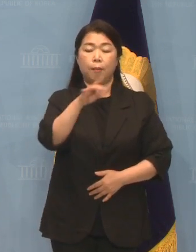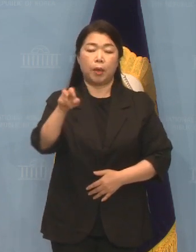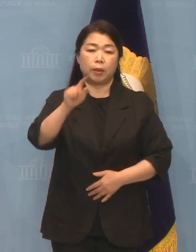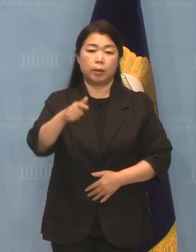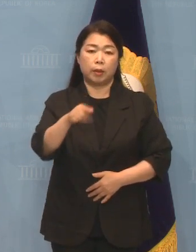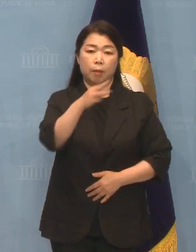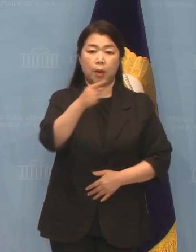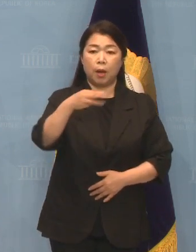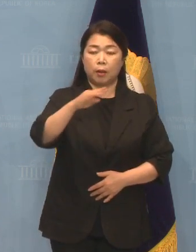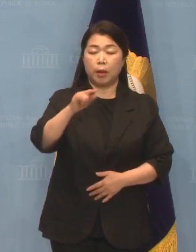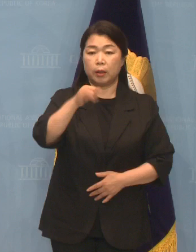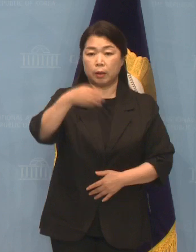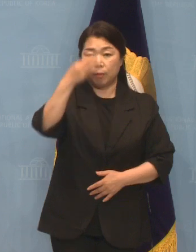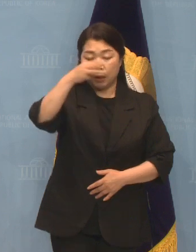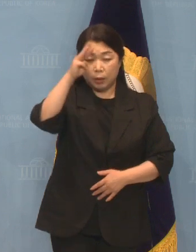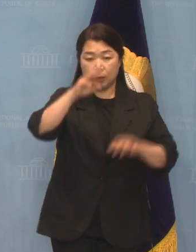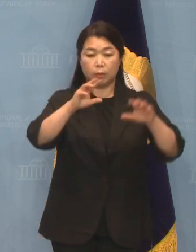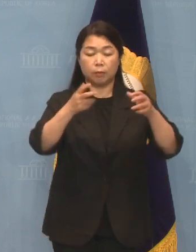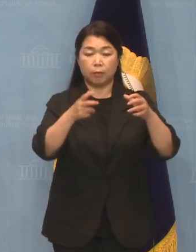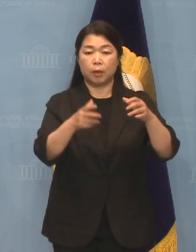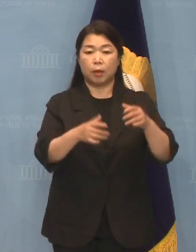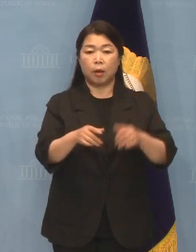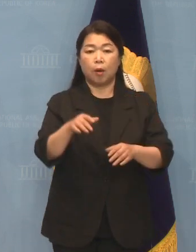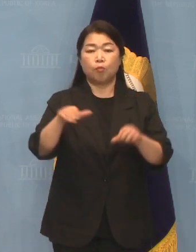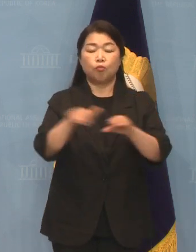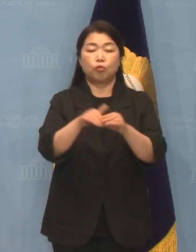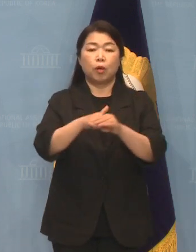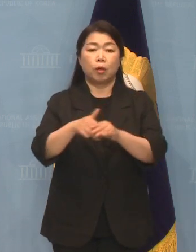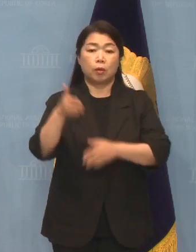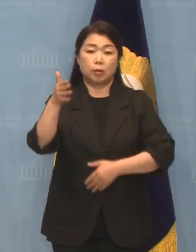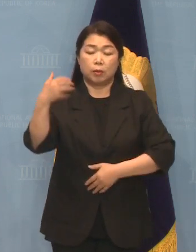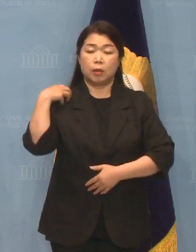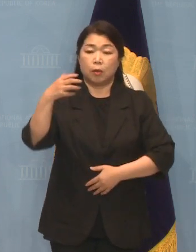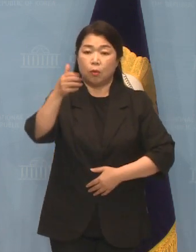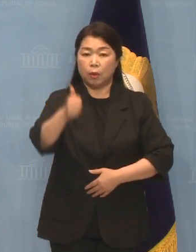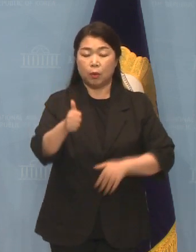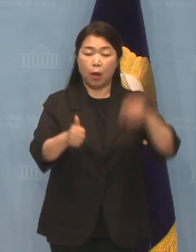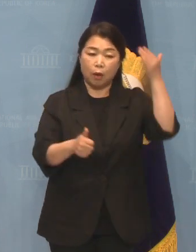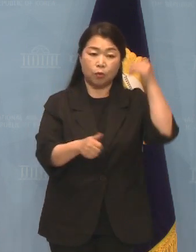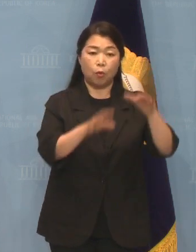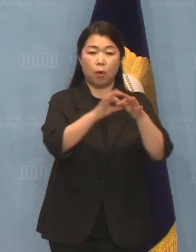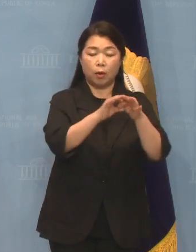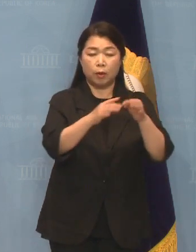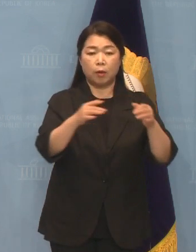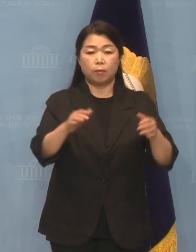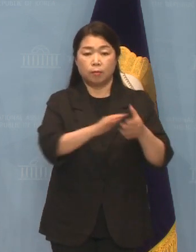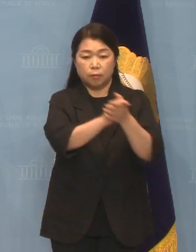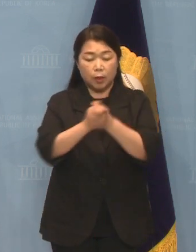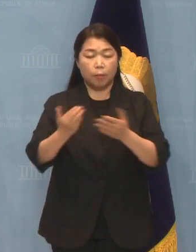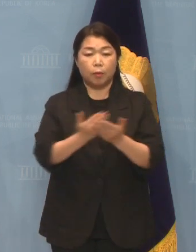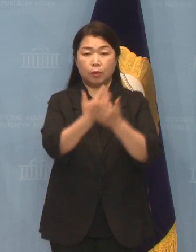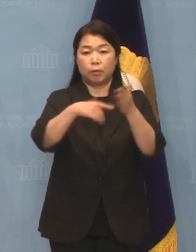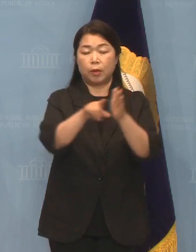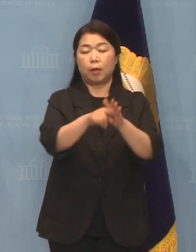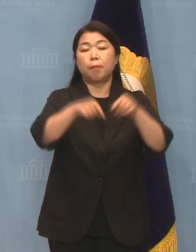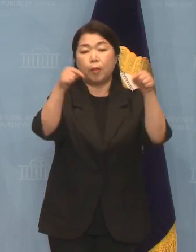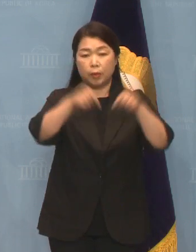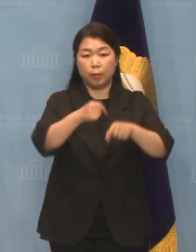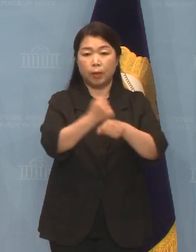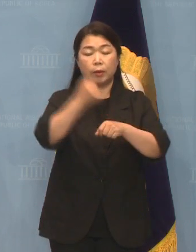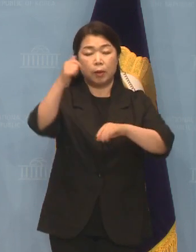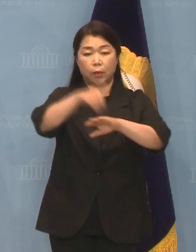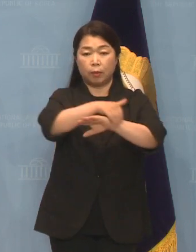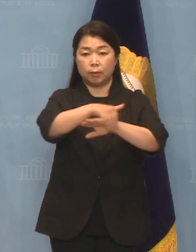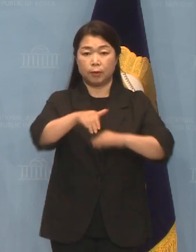바레인 문화유물청 장관과 한 바레인 간 우호 협력 관계 정진 방안 논의를 위한 면담을 가질 예정입니다.